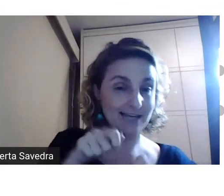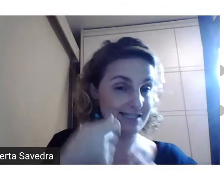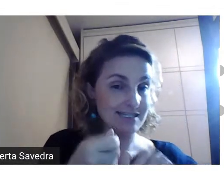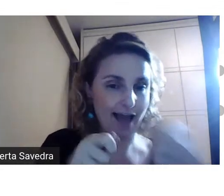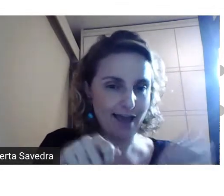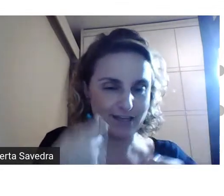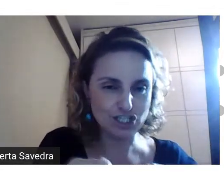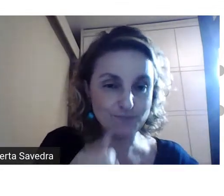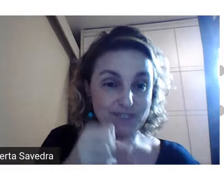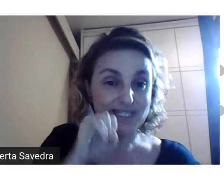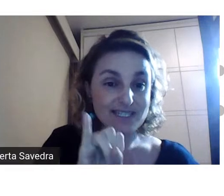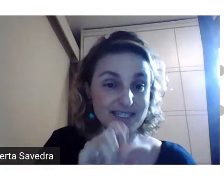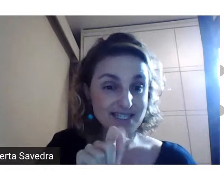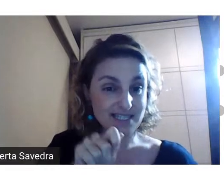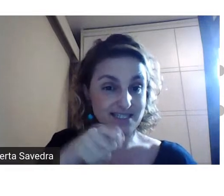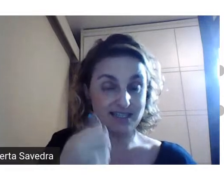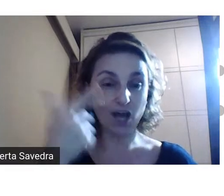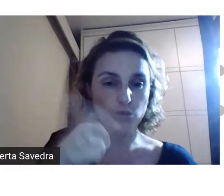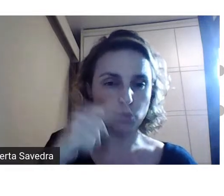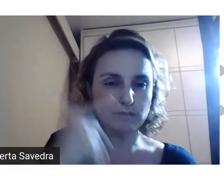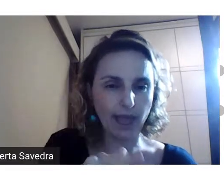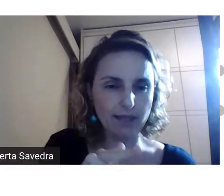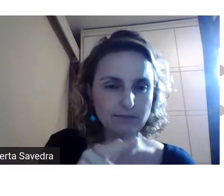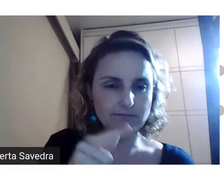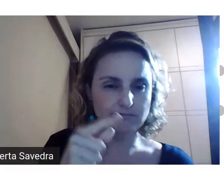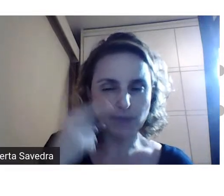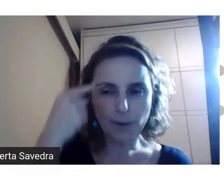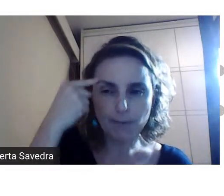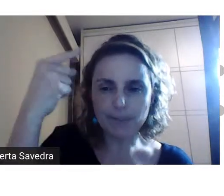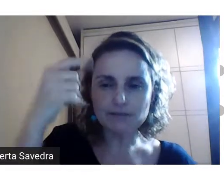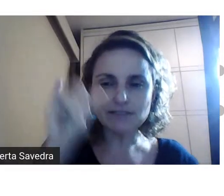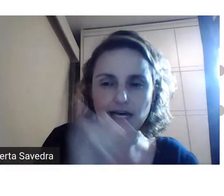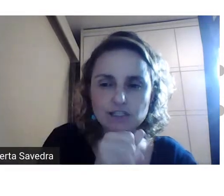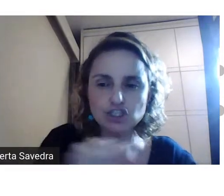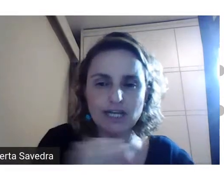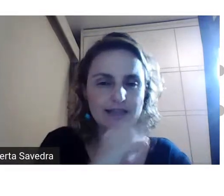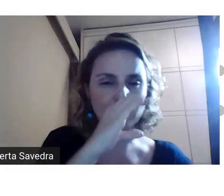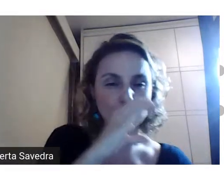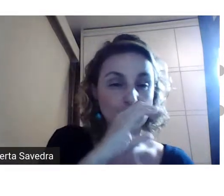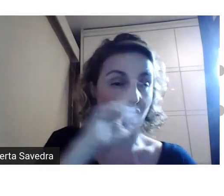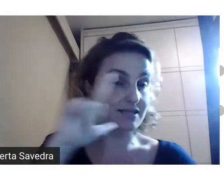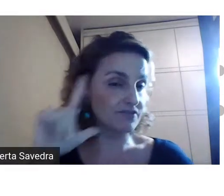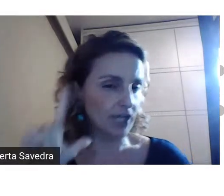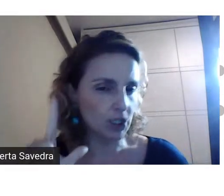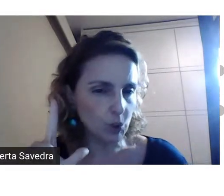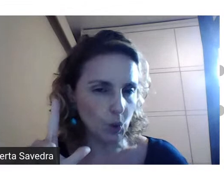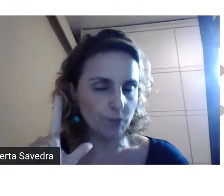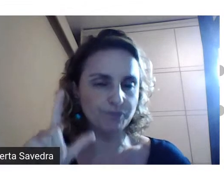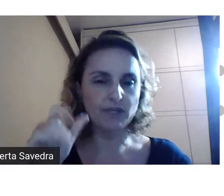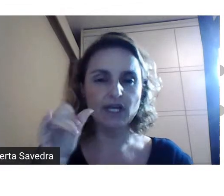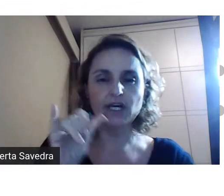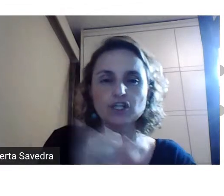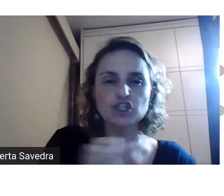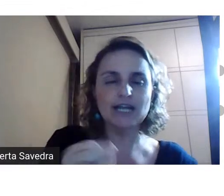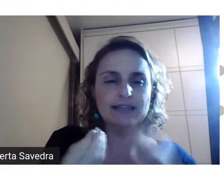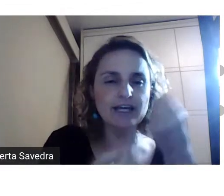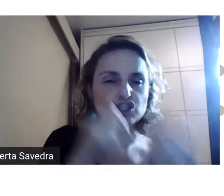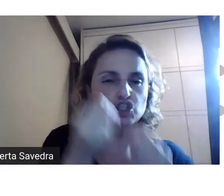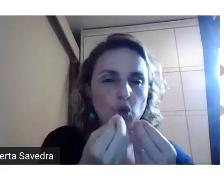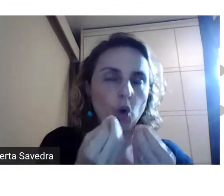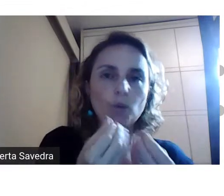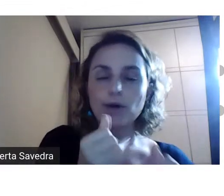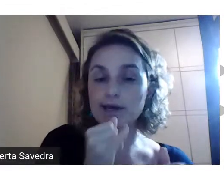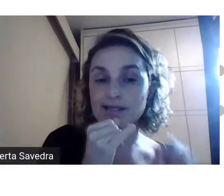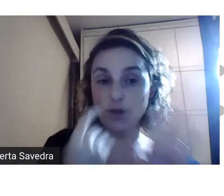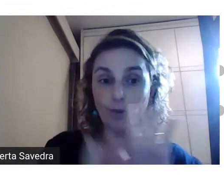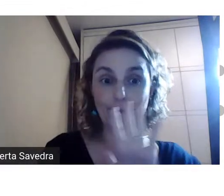começar com Pensamos a pensar e criar novas estratégias para conseguir adaptar esse conteúdo então por